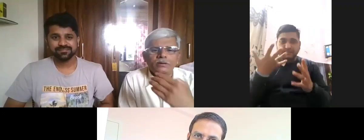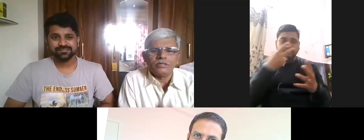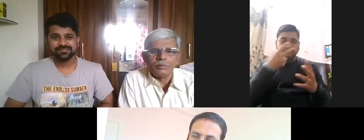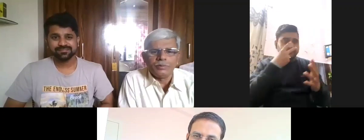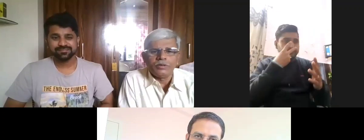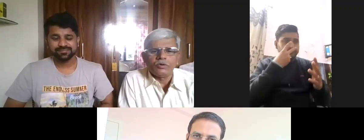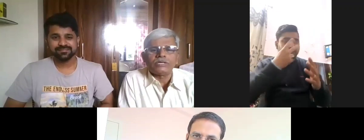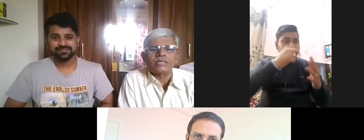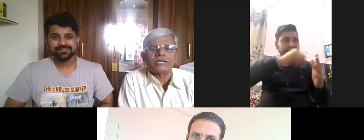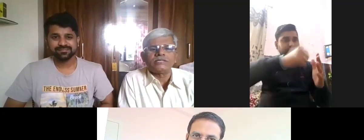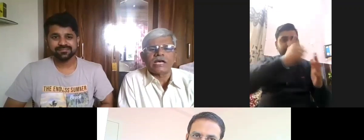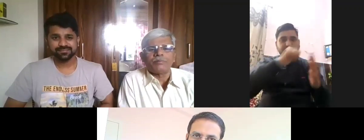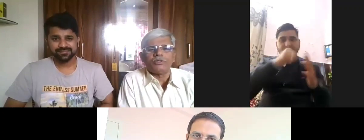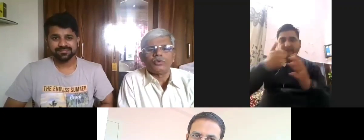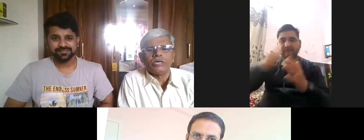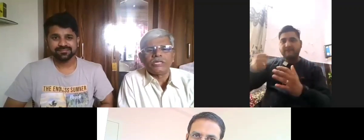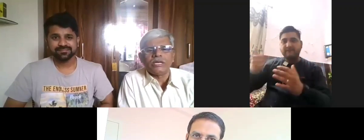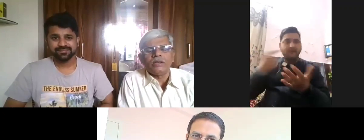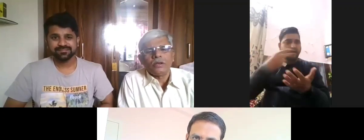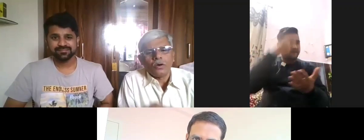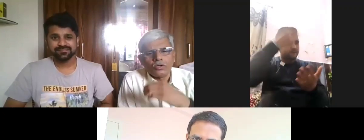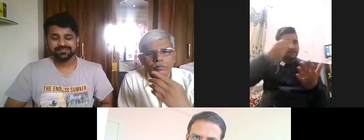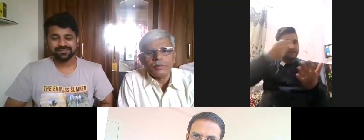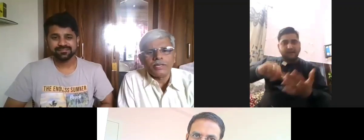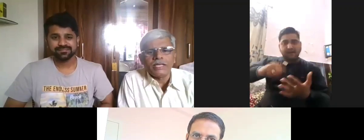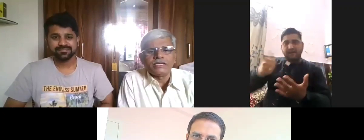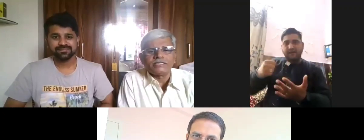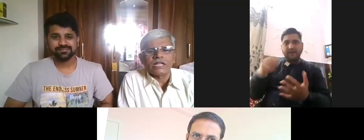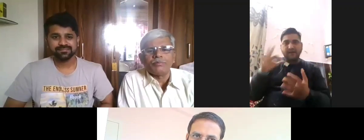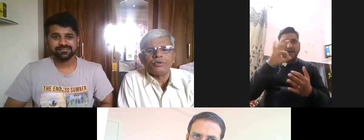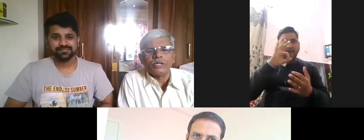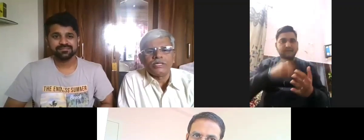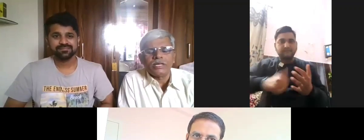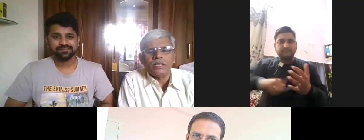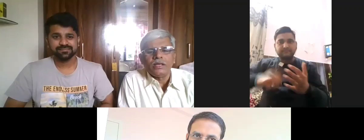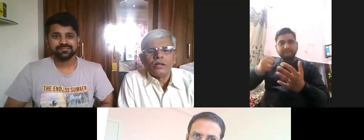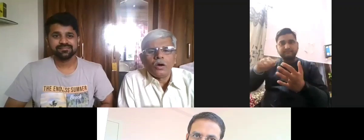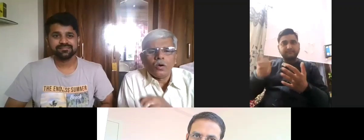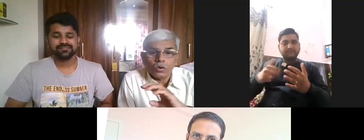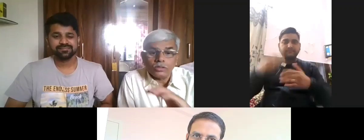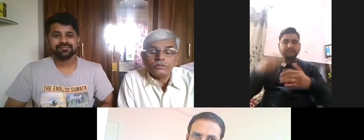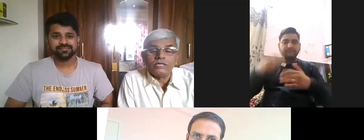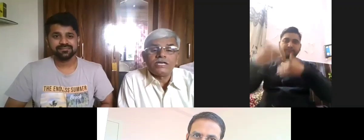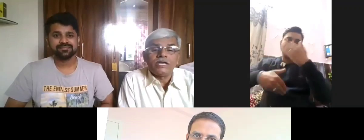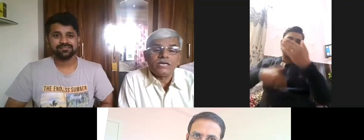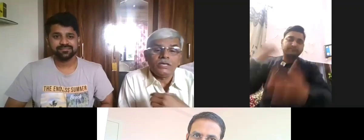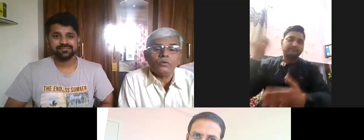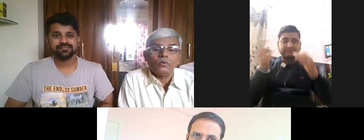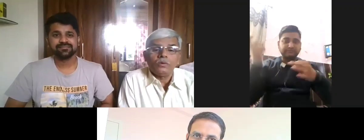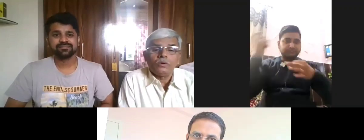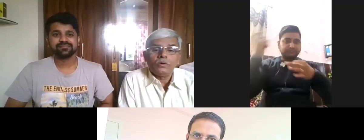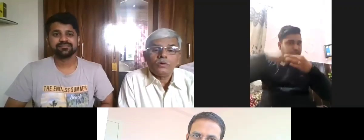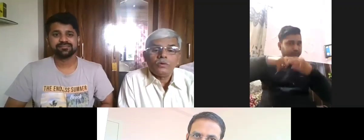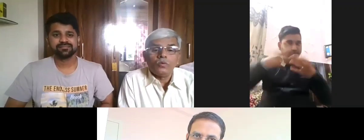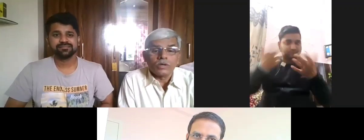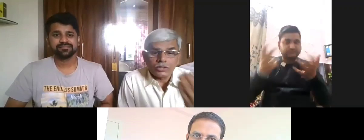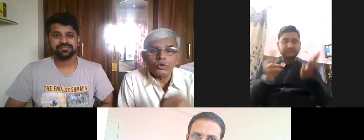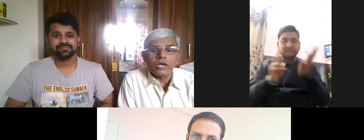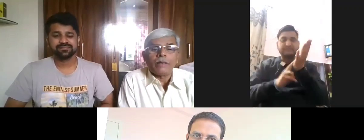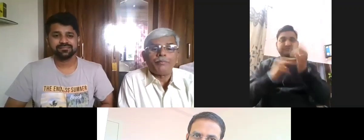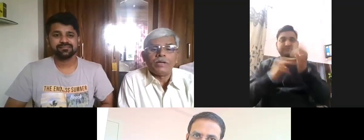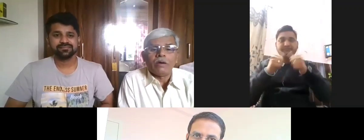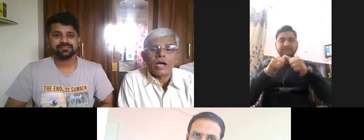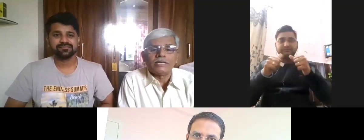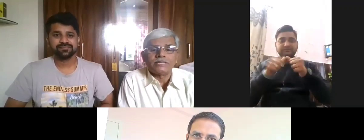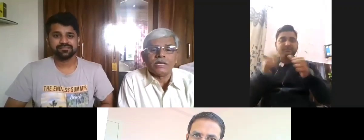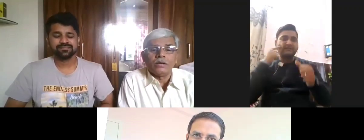भी जब भी वो सार्थक के साथ में जुड़े थे और जब भी नाई के साथ में जुड़े थे, और जैसे ही उनका जो